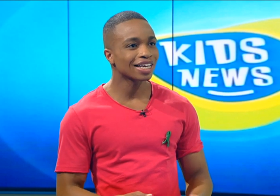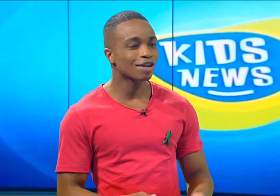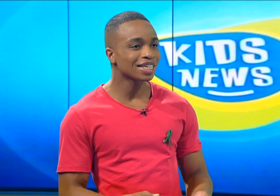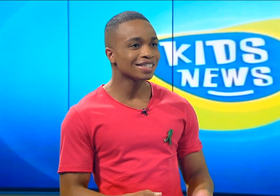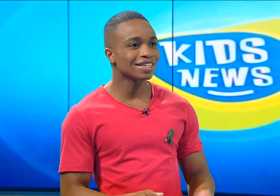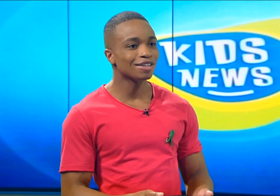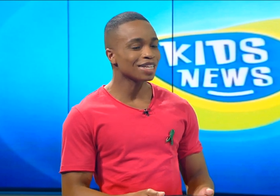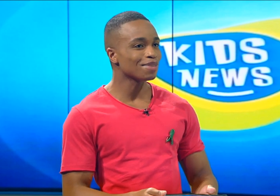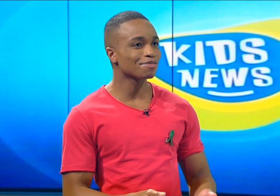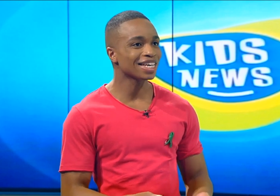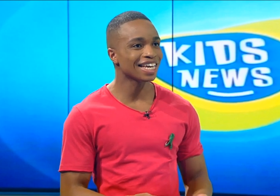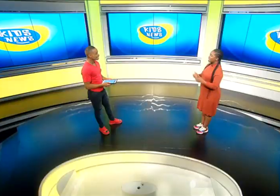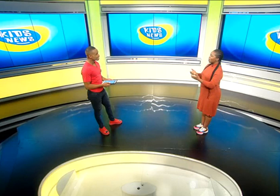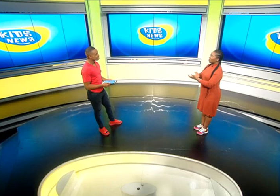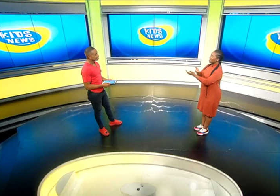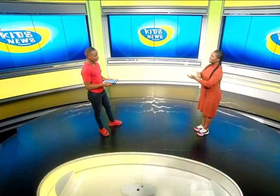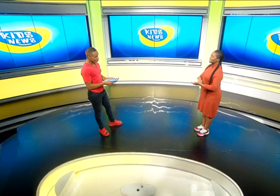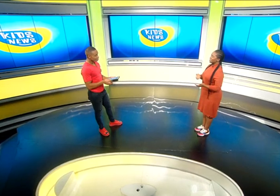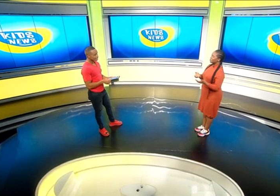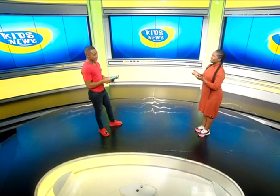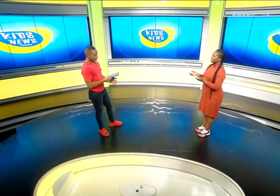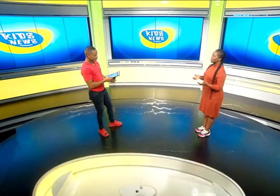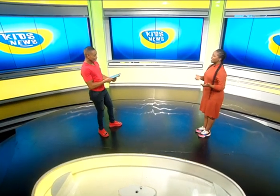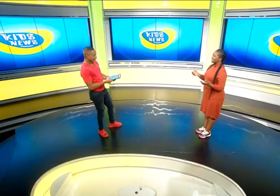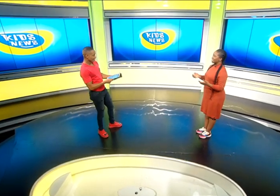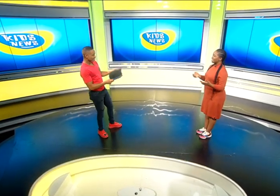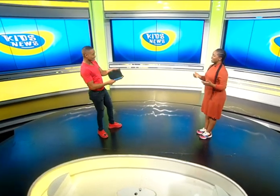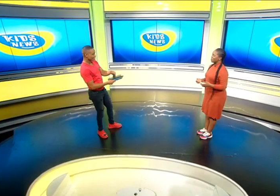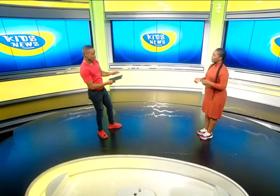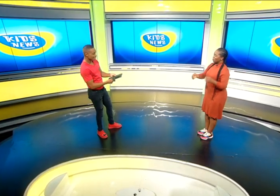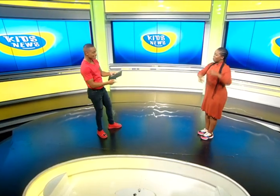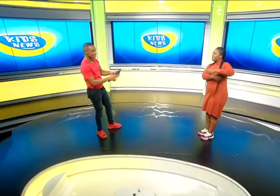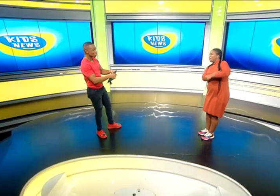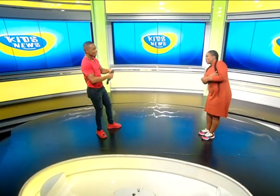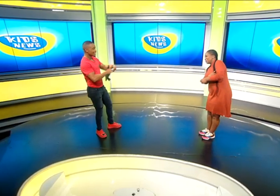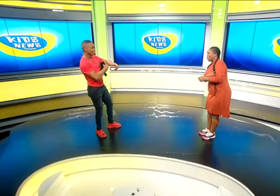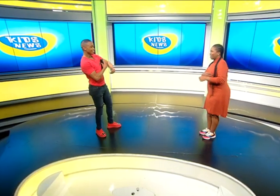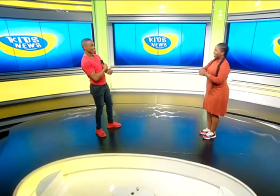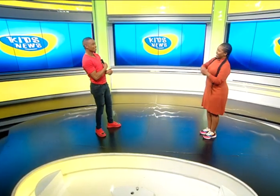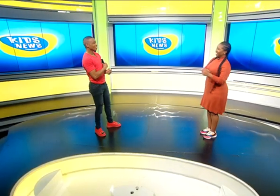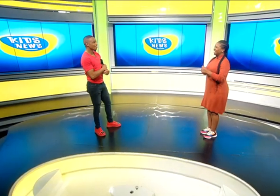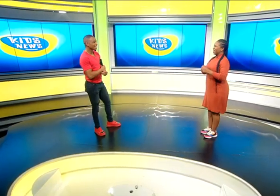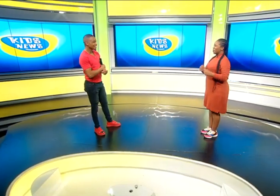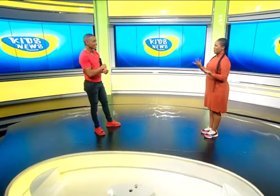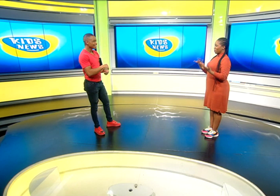igama thizeni mhlambe sibingelele. Uphethe izinto nje sowenza kanjani? Asikusambe. Mhlambe ufake la. Okay. Uyabona